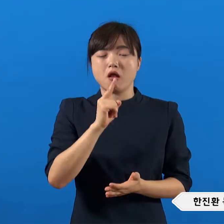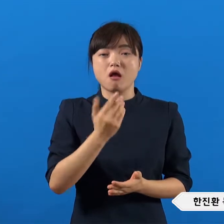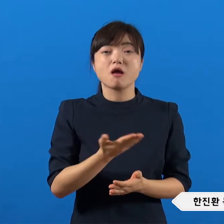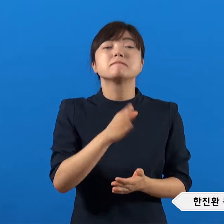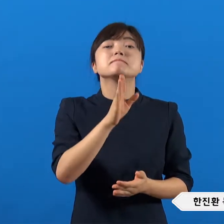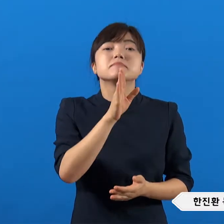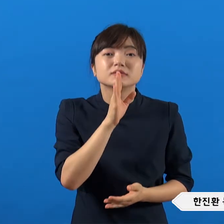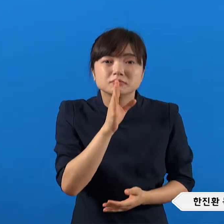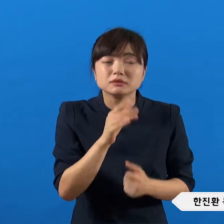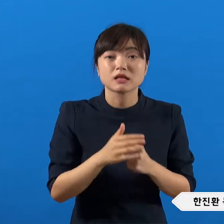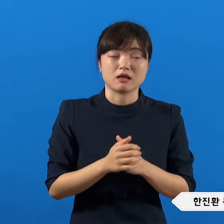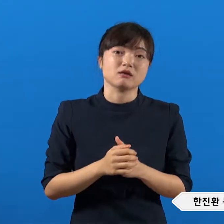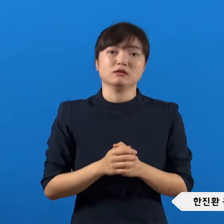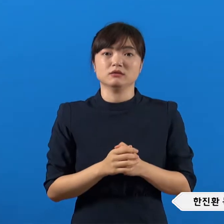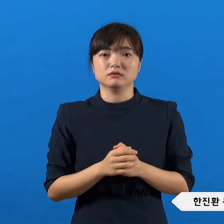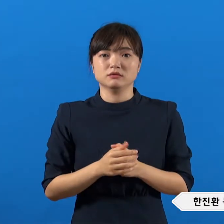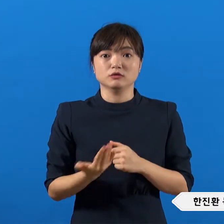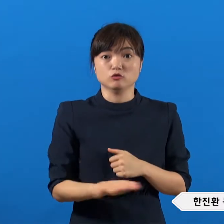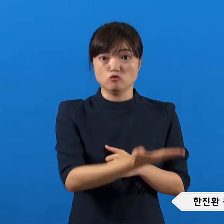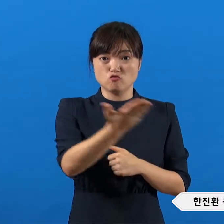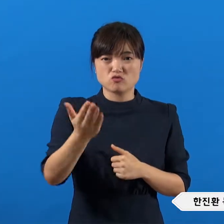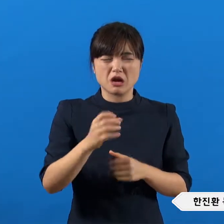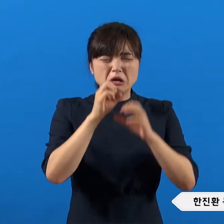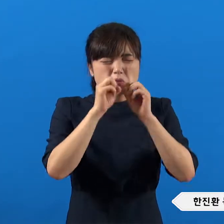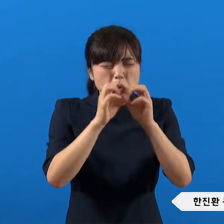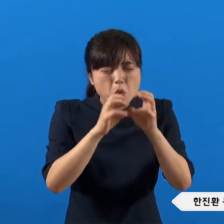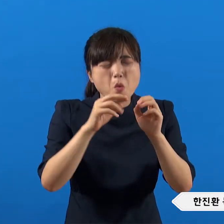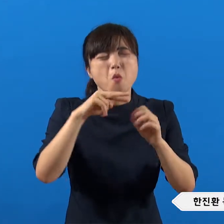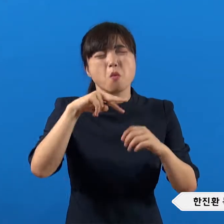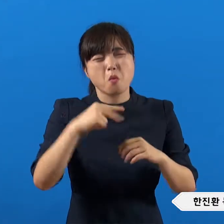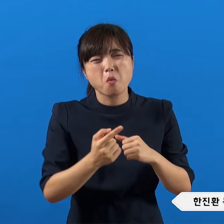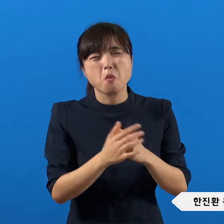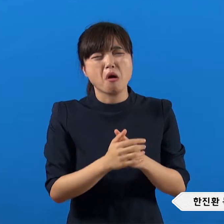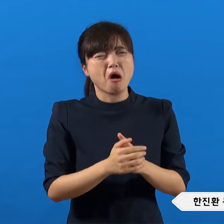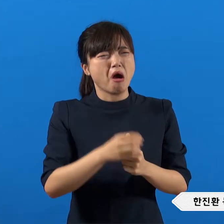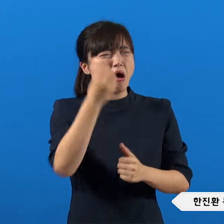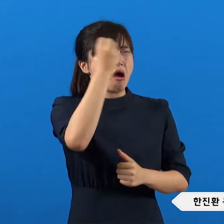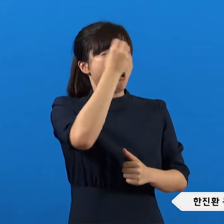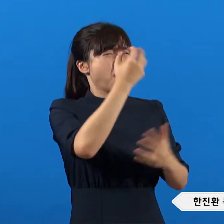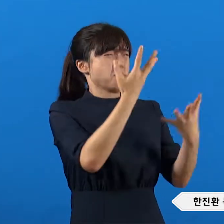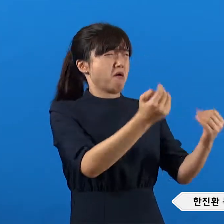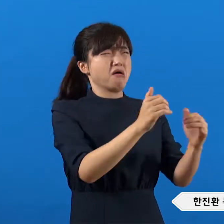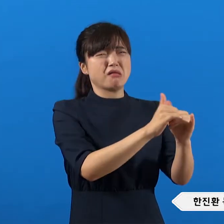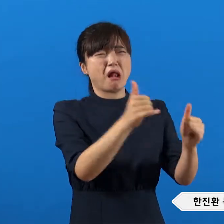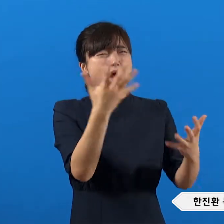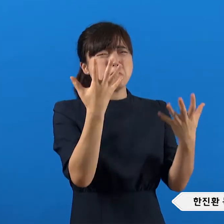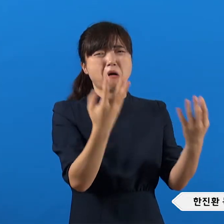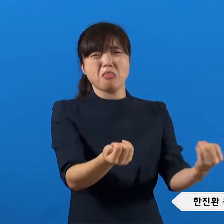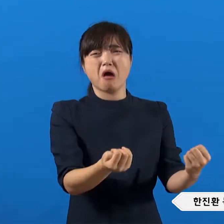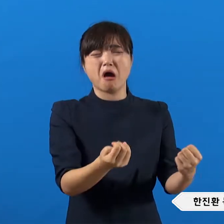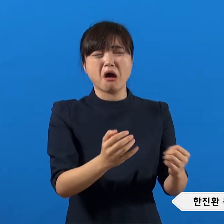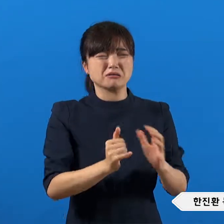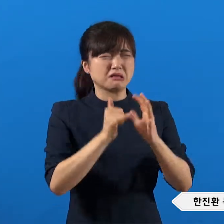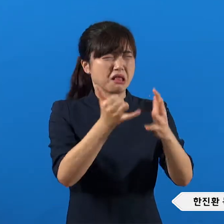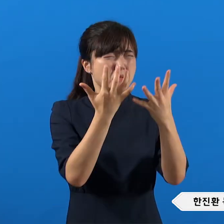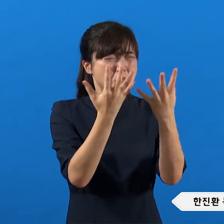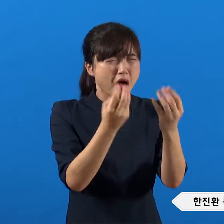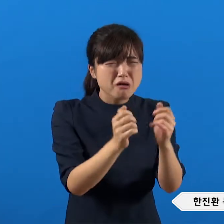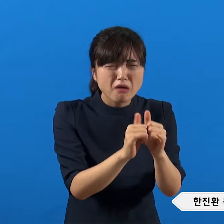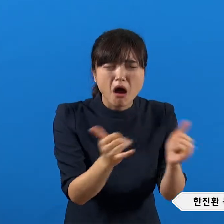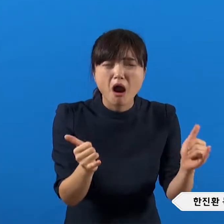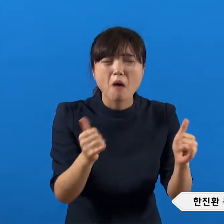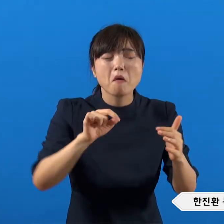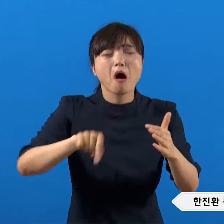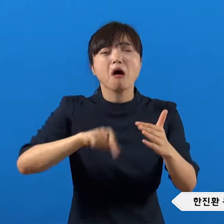그렇습니다. 우리가 전도해봤자 이 많고 많은 사람들, 세상의 많은